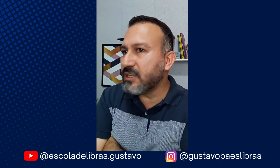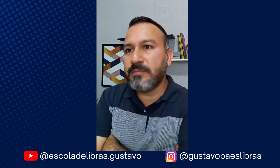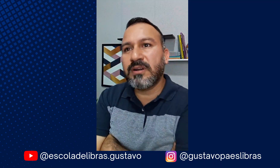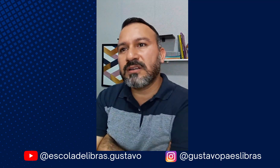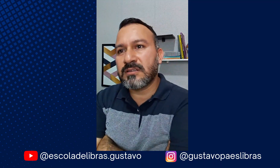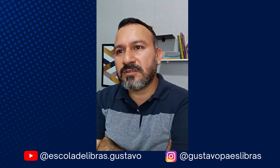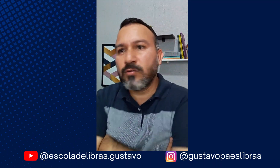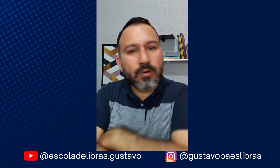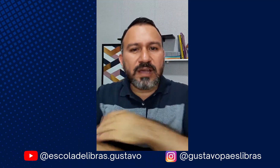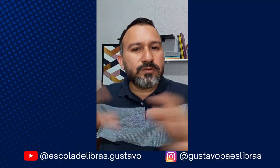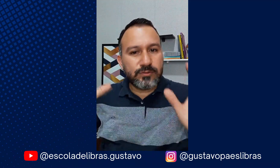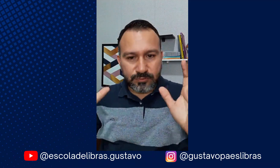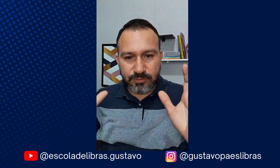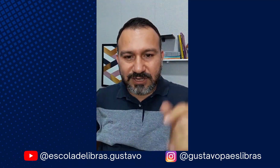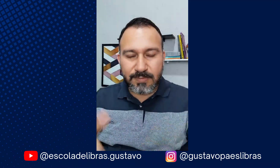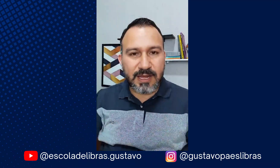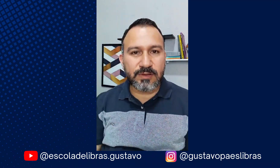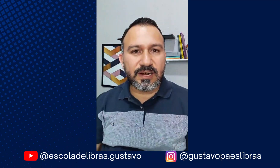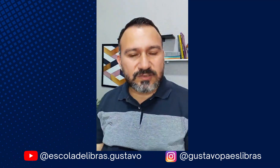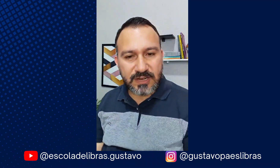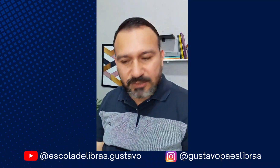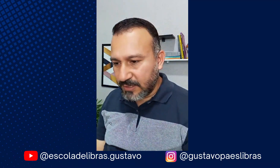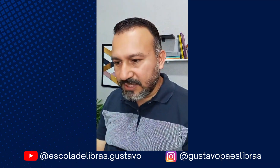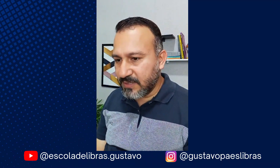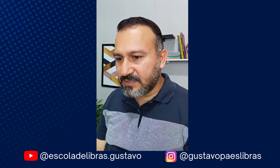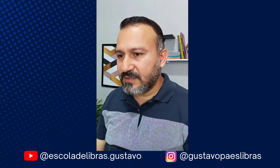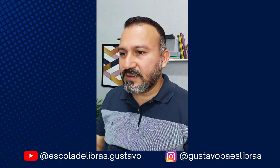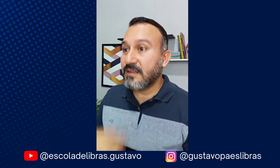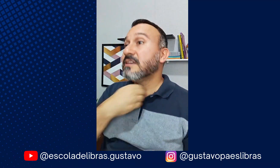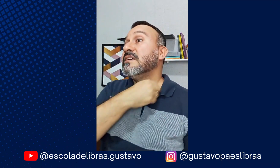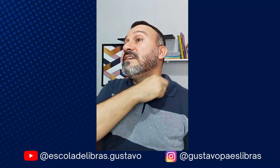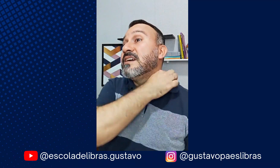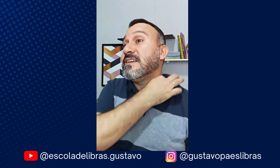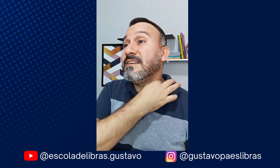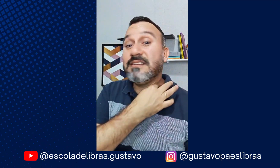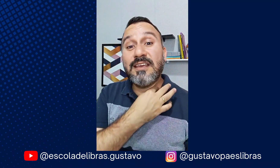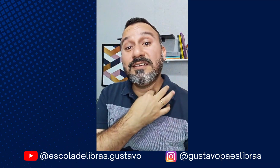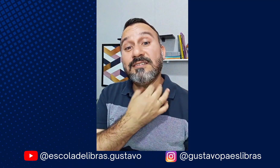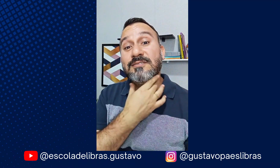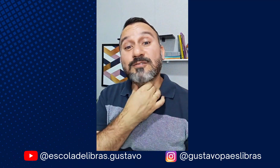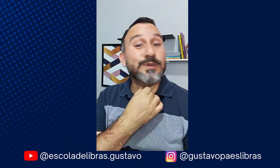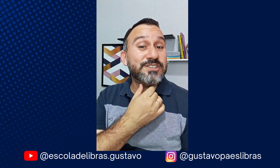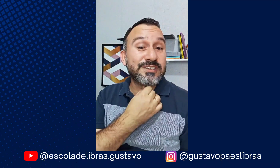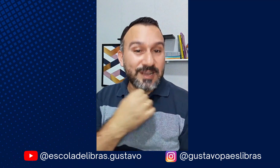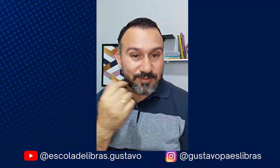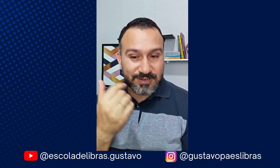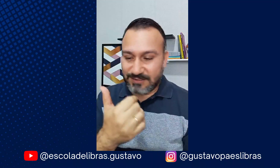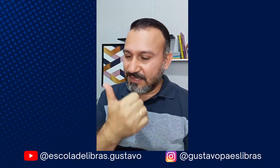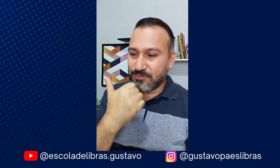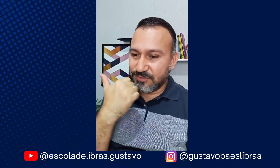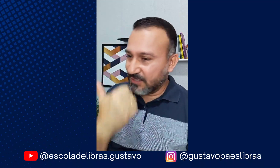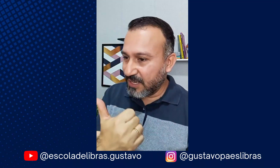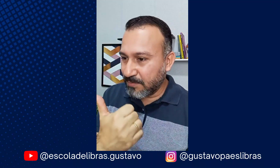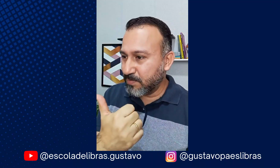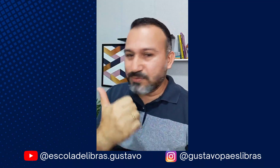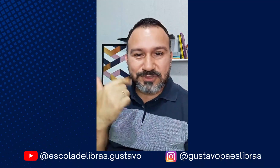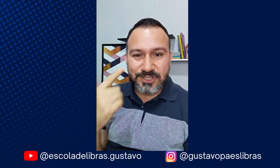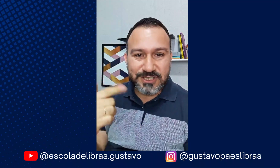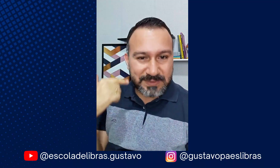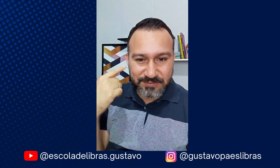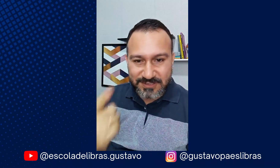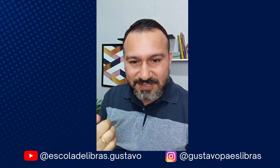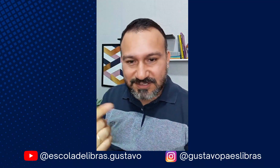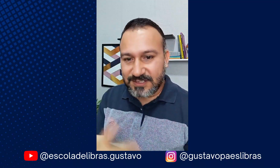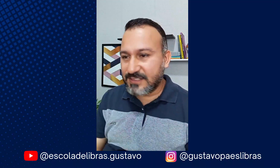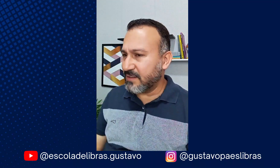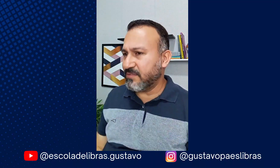de Libras, ou qualquer outro trabalho relacionado a Libras. E aí tem um edital que tem um tempo, um dia